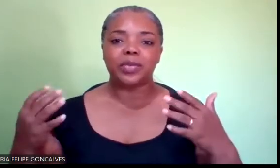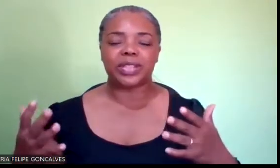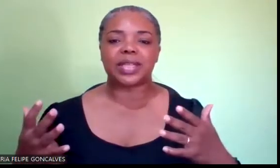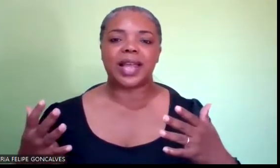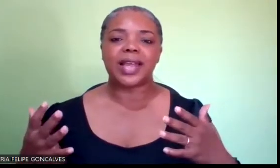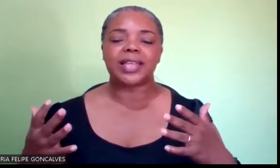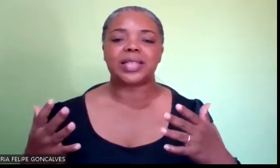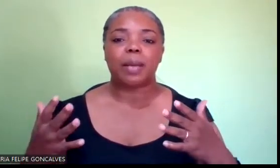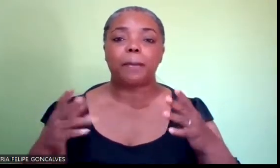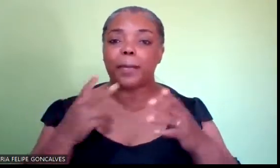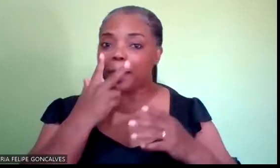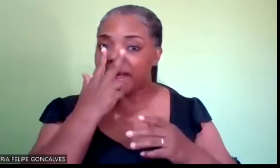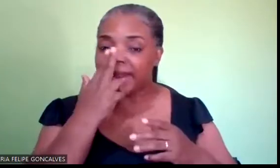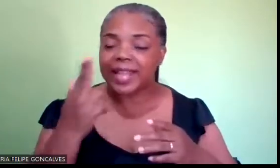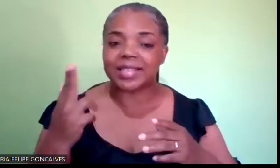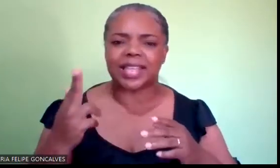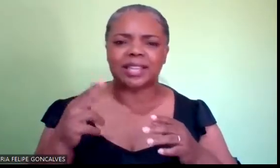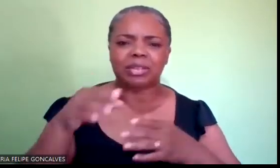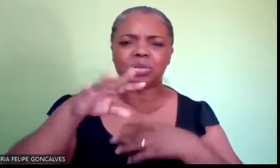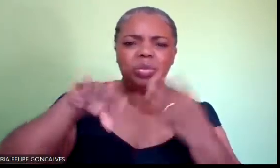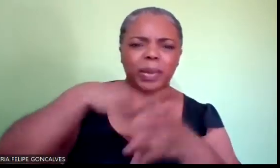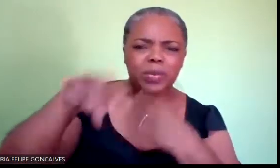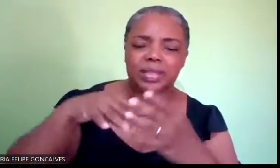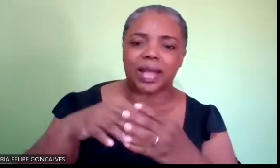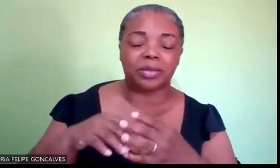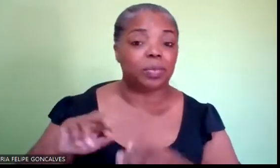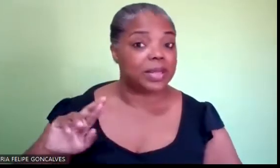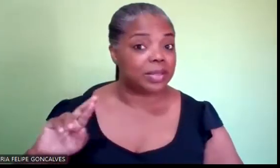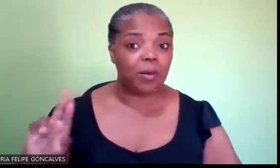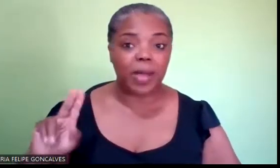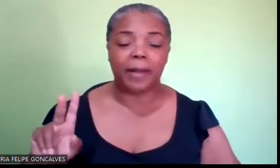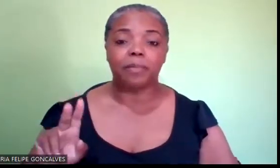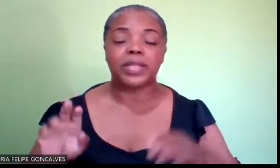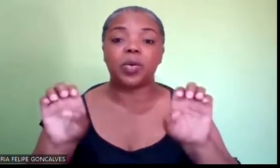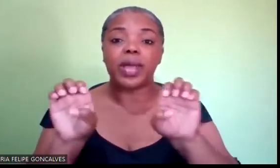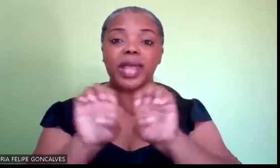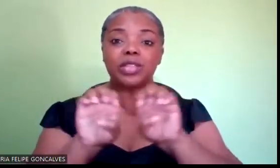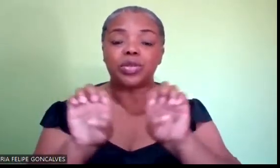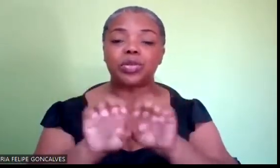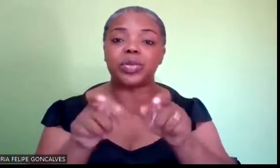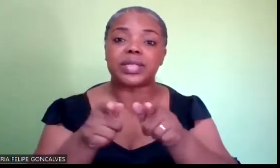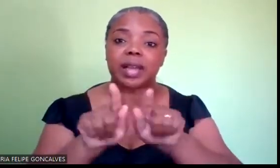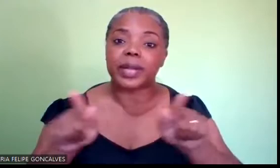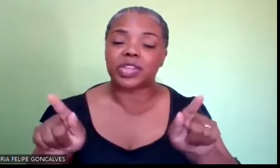de sinais, parece que está tudo bagunçado, mas não é. São estruturas